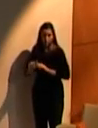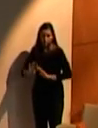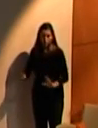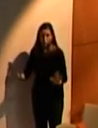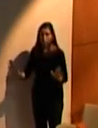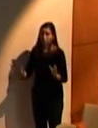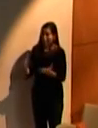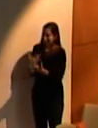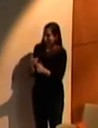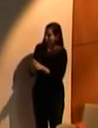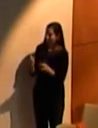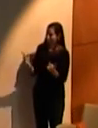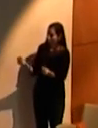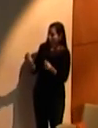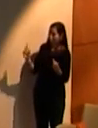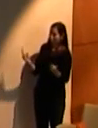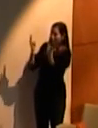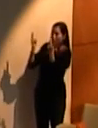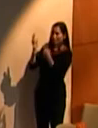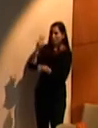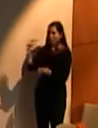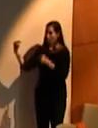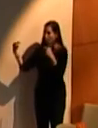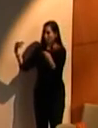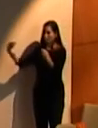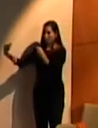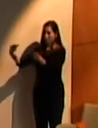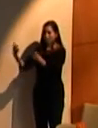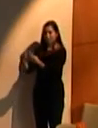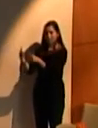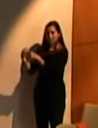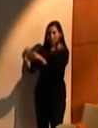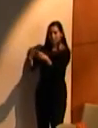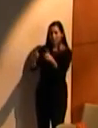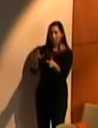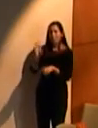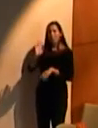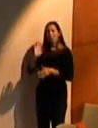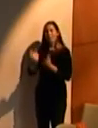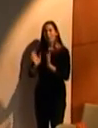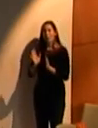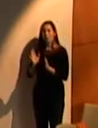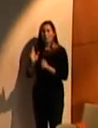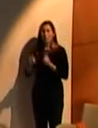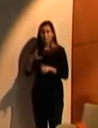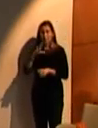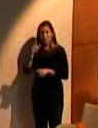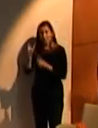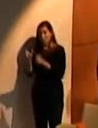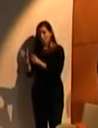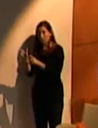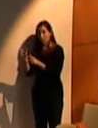aussi cette émulsion, ces différents regards. Des fois, d'avoir des personnes qui arrivaient sur le projet permettait